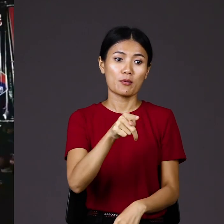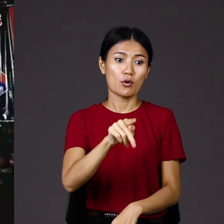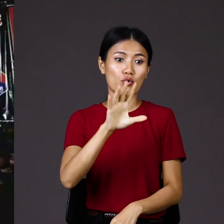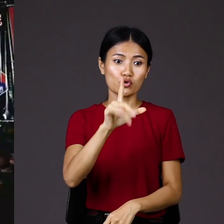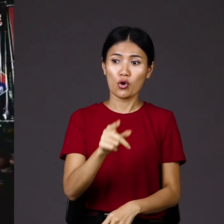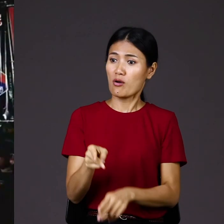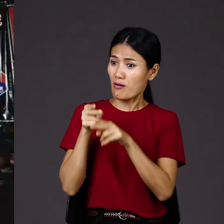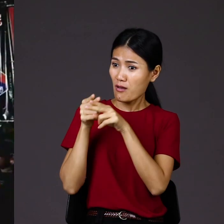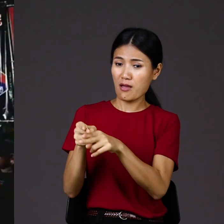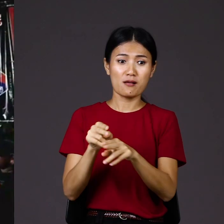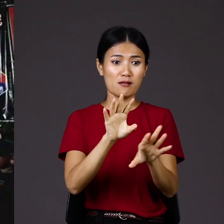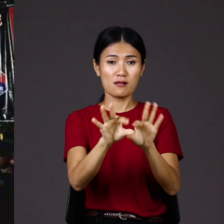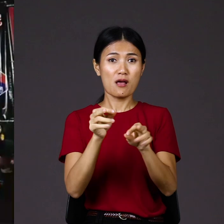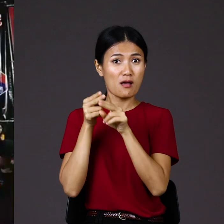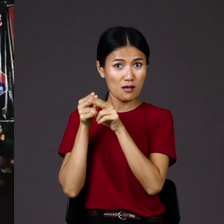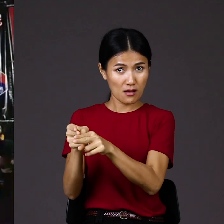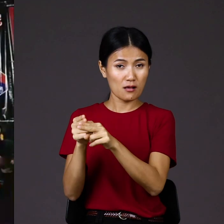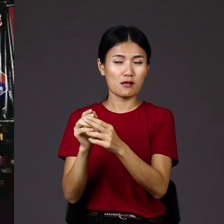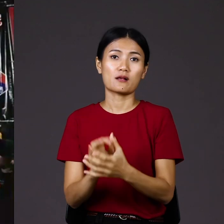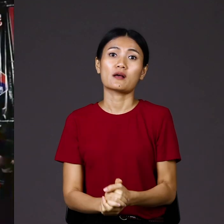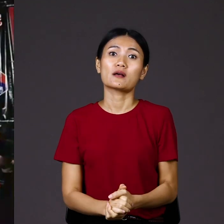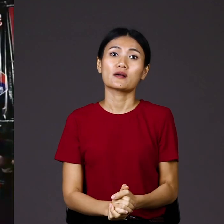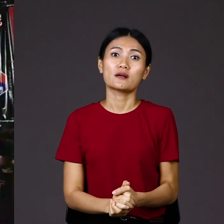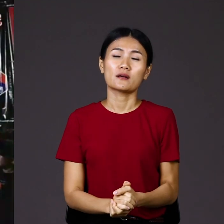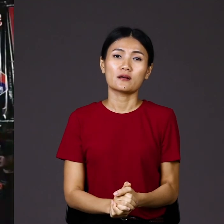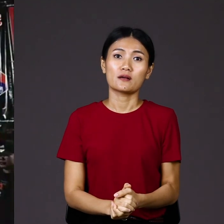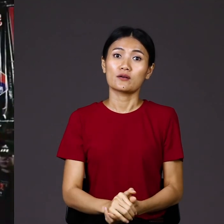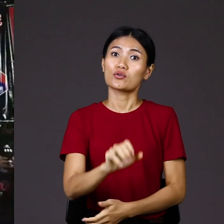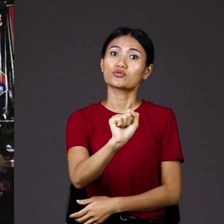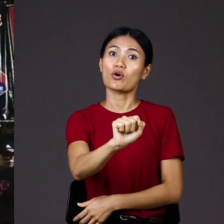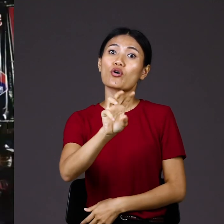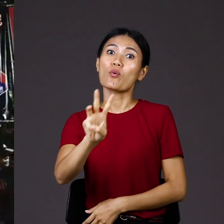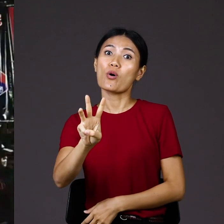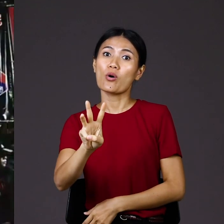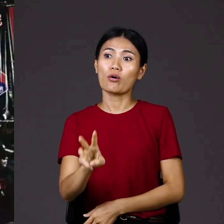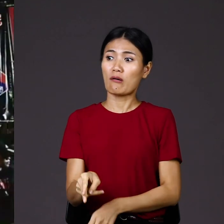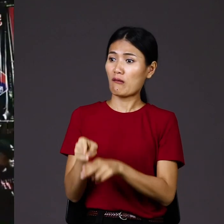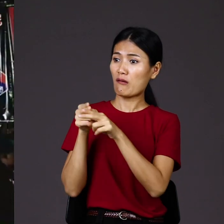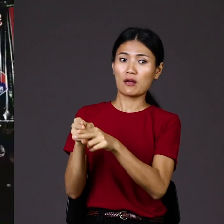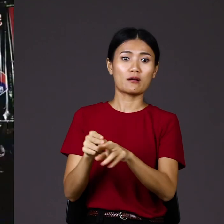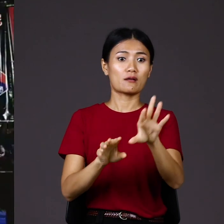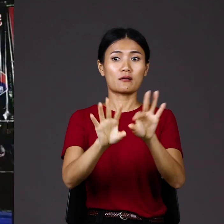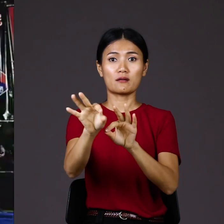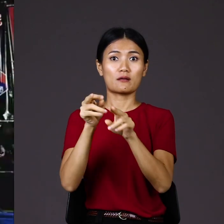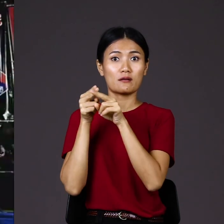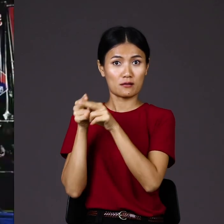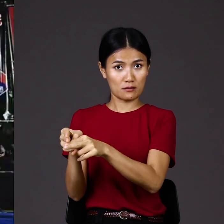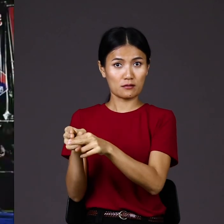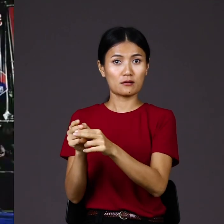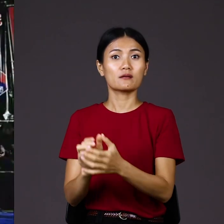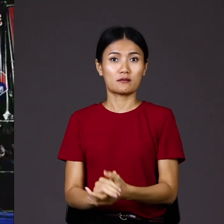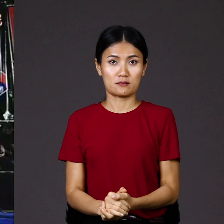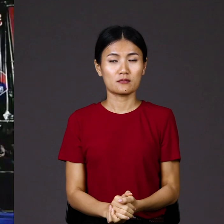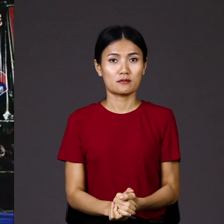ช.ขึ้นมาด้วยมือของพวกเขาเองพวกเขาแต่งตั้งสมาชิกวุฒิสภาขึ้นมา